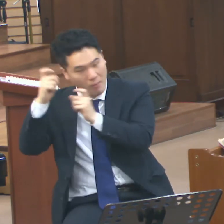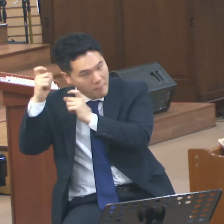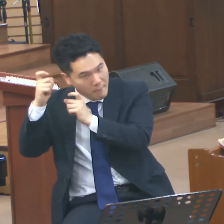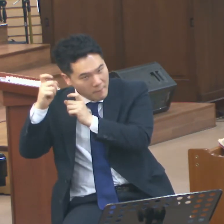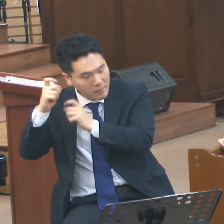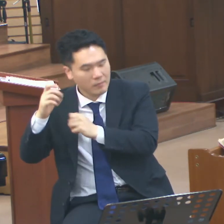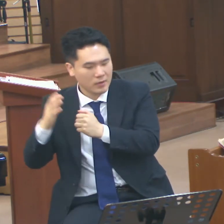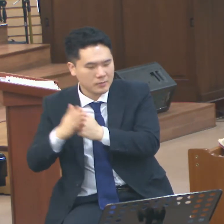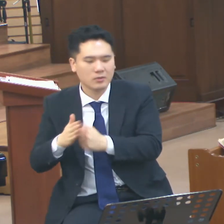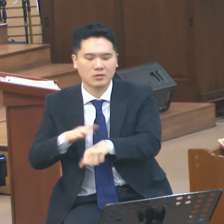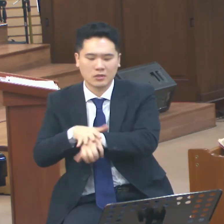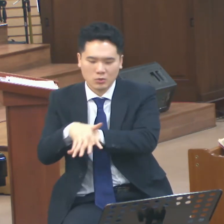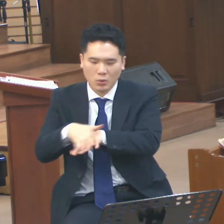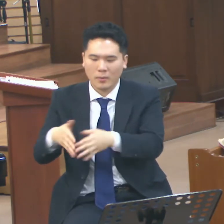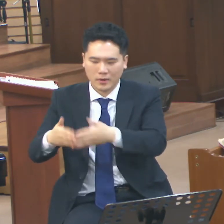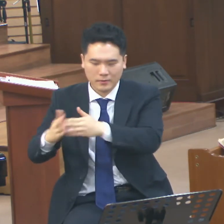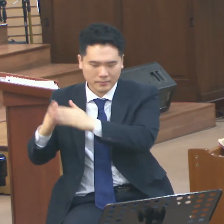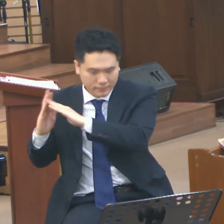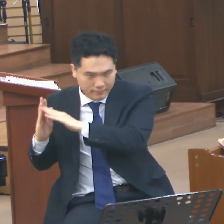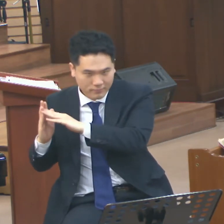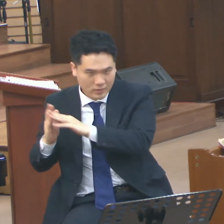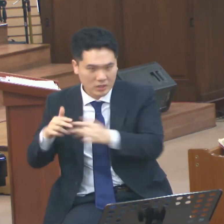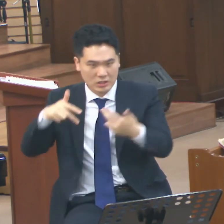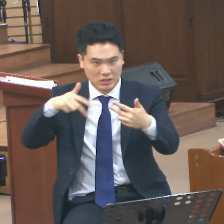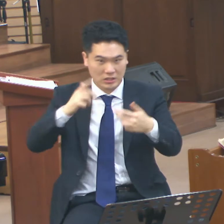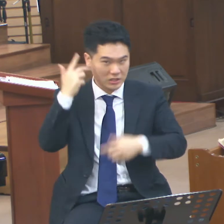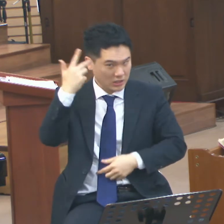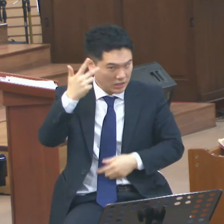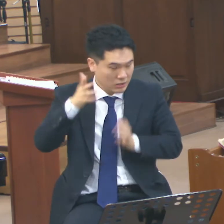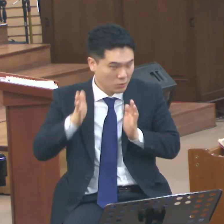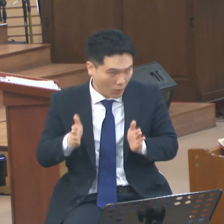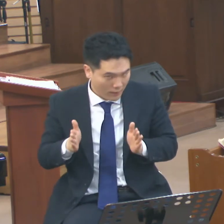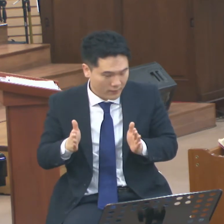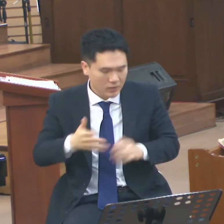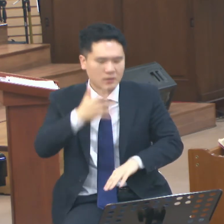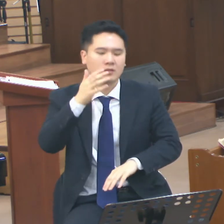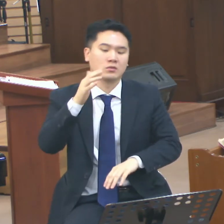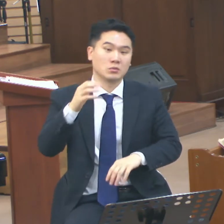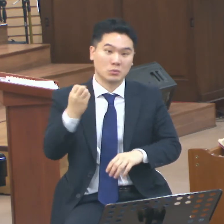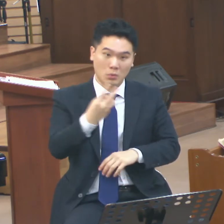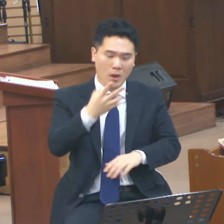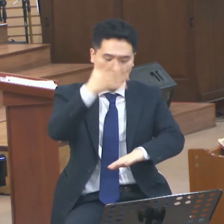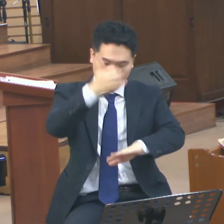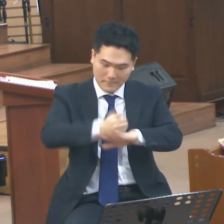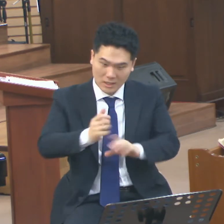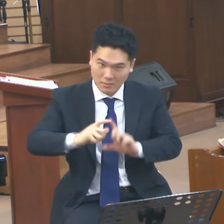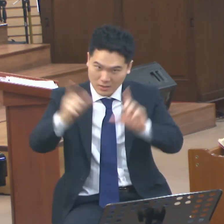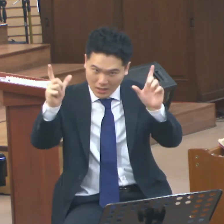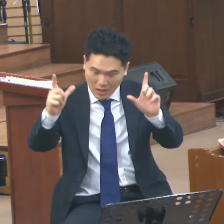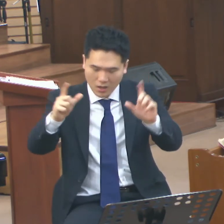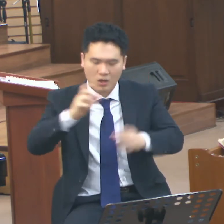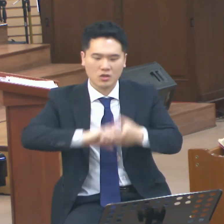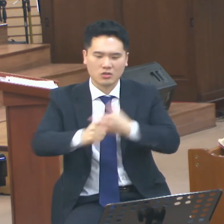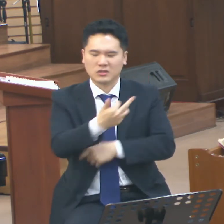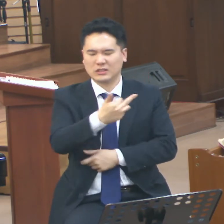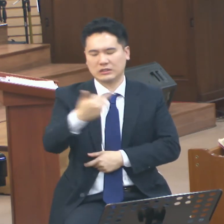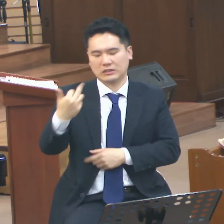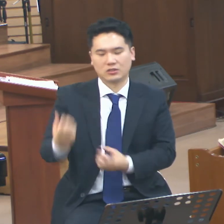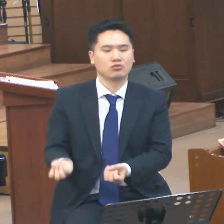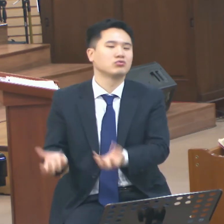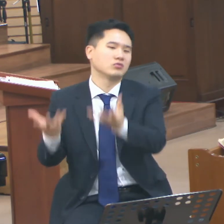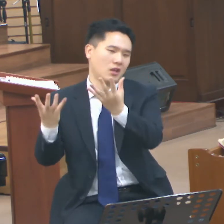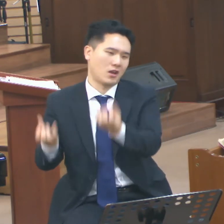동안 하고요. 명절 마지막 날 티스리월 22일 날은 더 큰 축제를 벌이는 것이